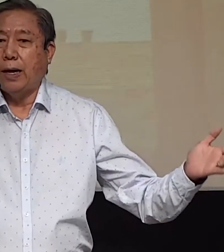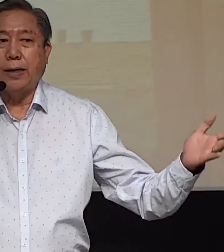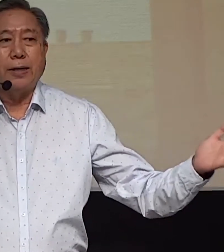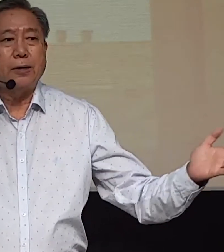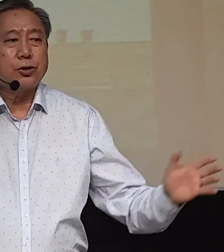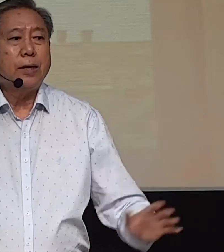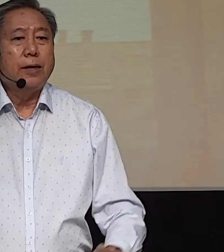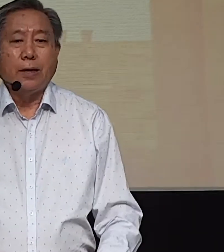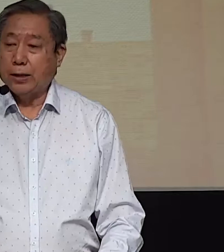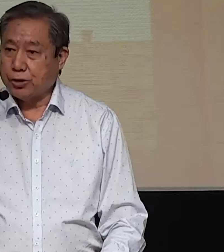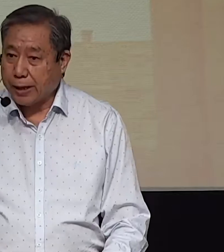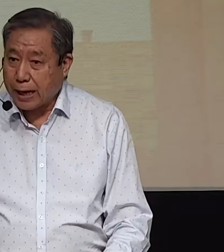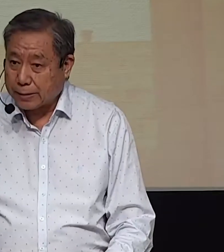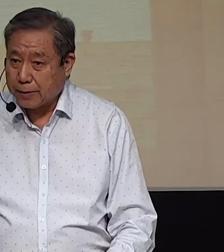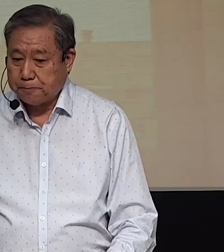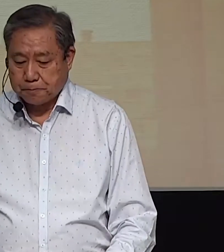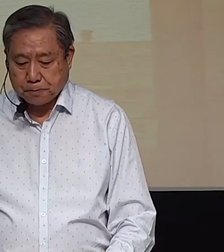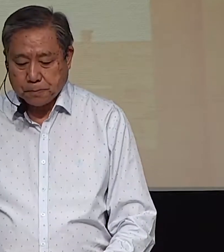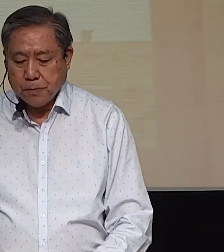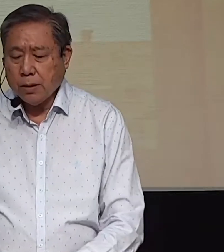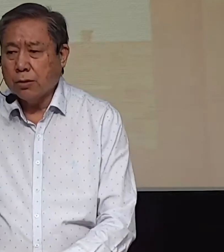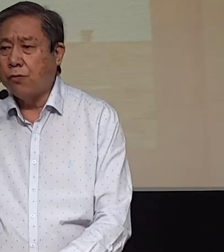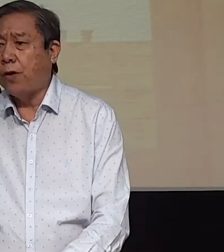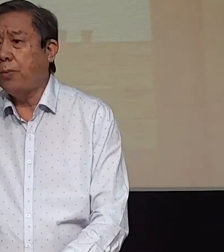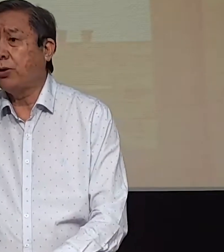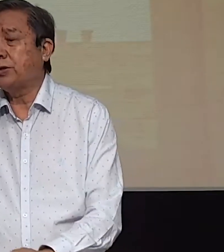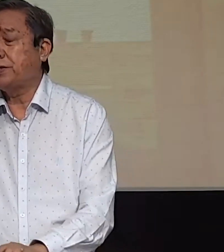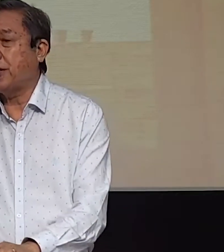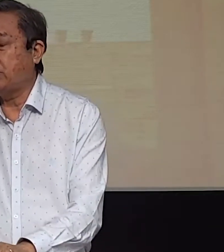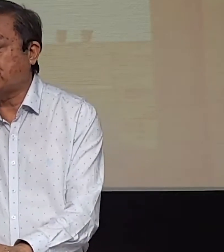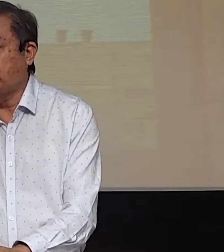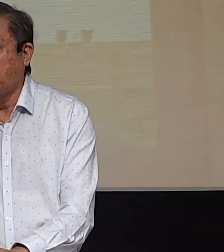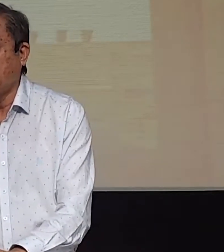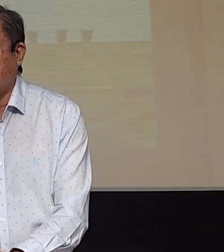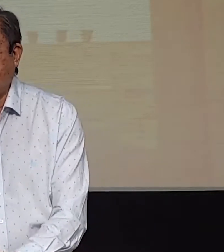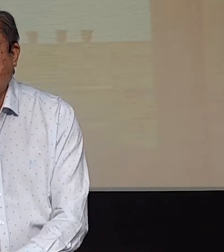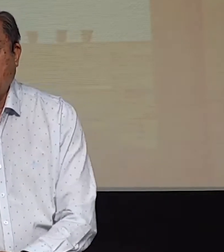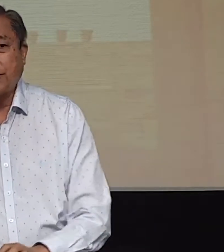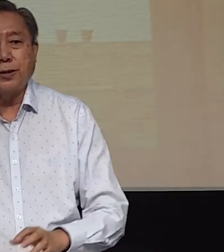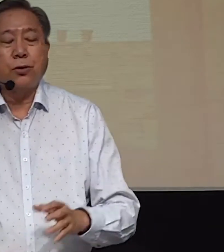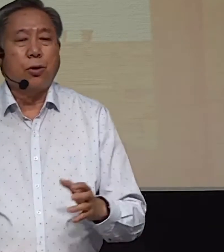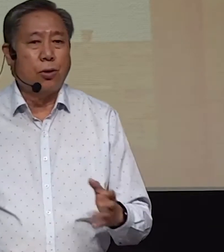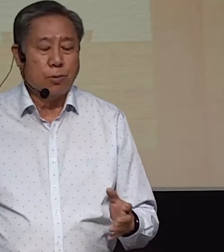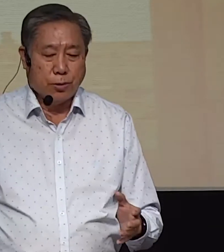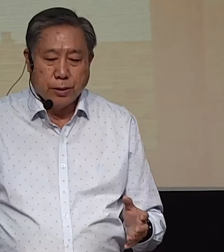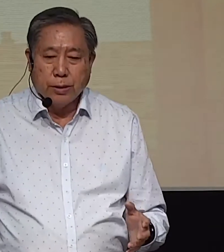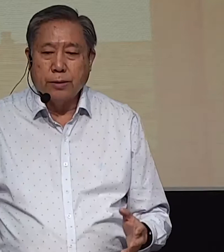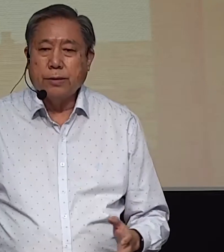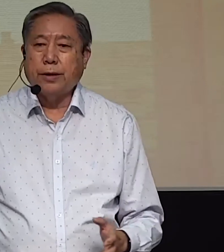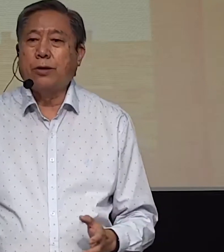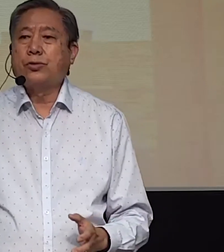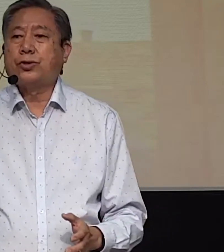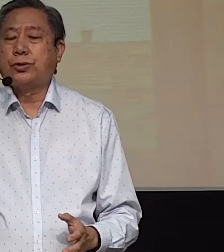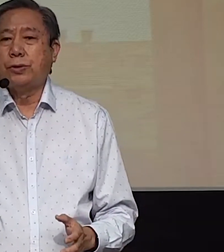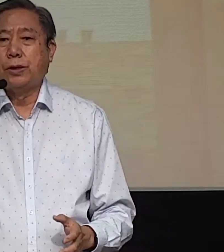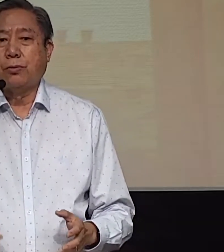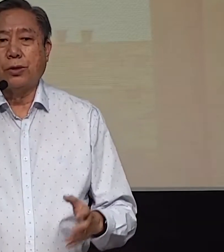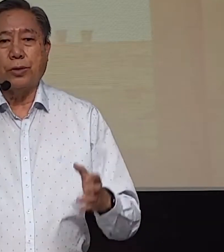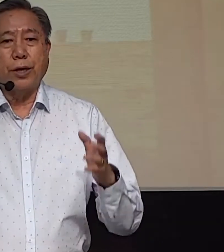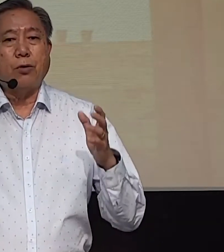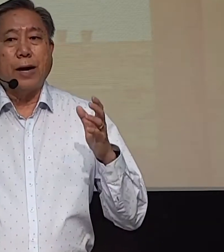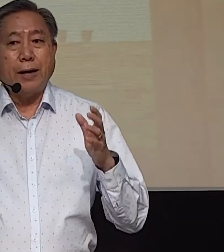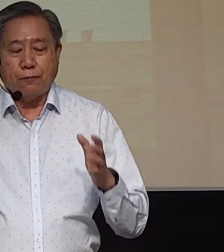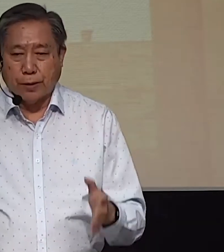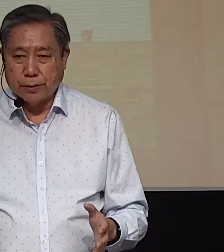produzida, a igreja é gerada. Conforme nós dissemos que assim como Deus,